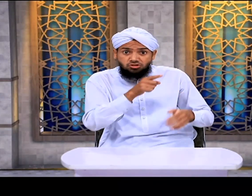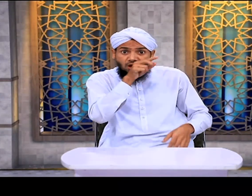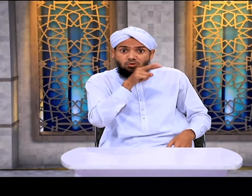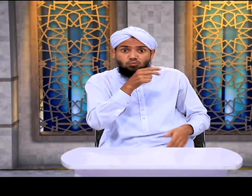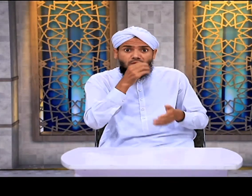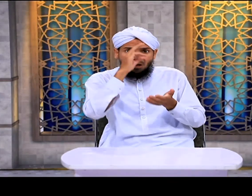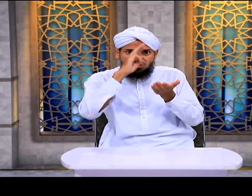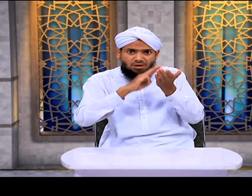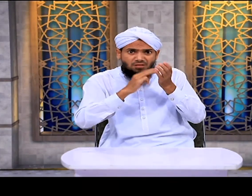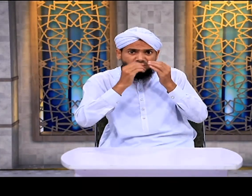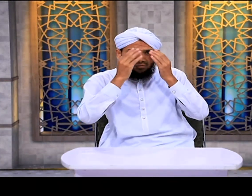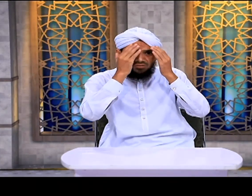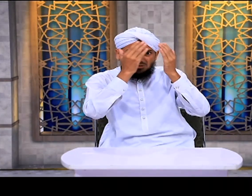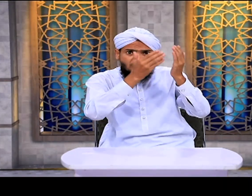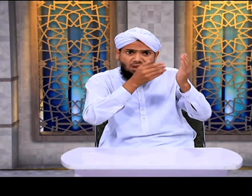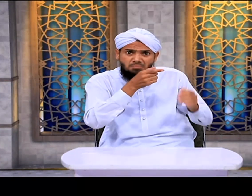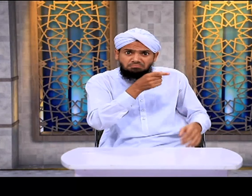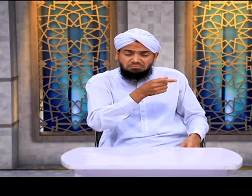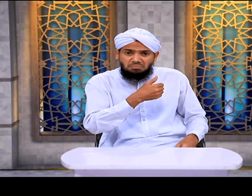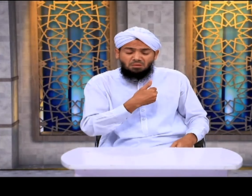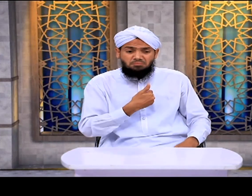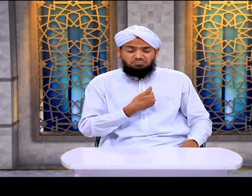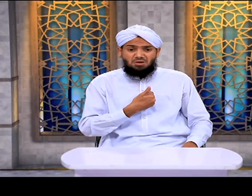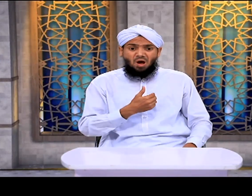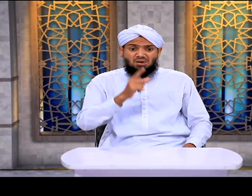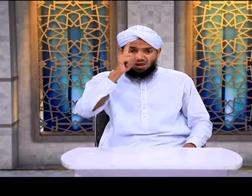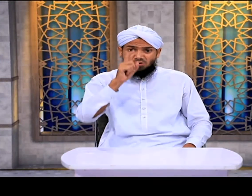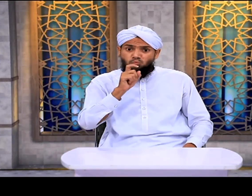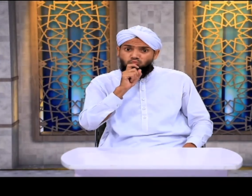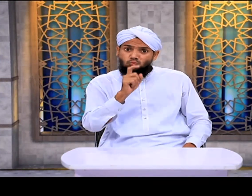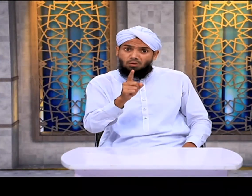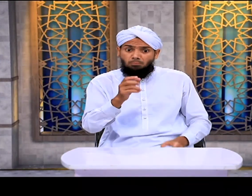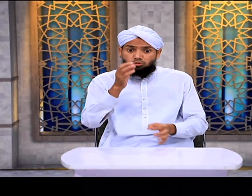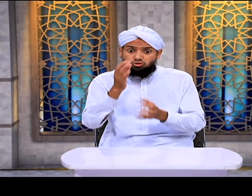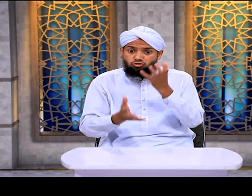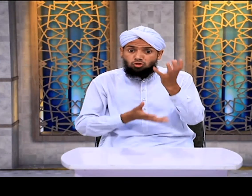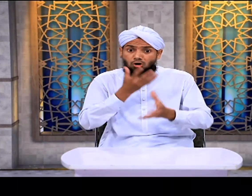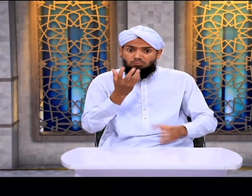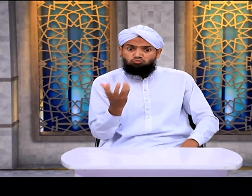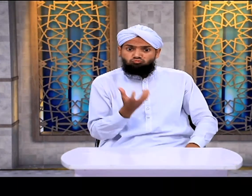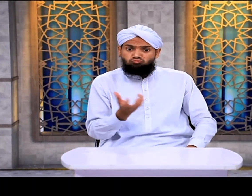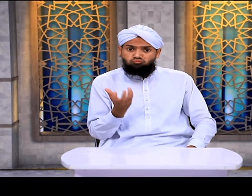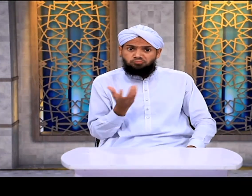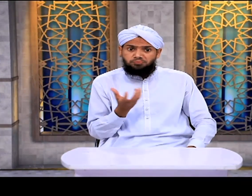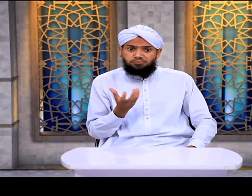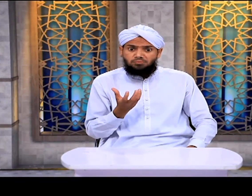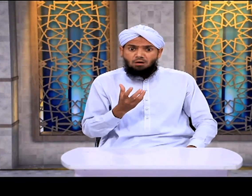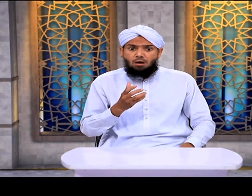صلی اللہ علیہ وآلہ وصحبہ وسلم، اللہ پاک نے جہنم کو حکم دیا تو اس کی آگ